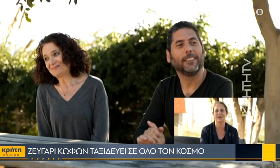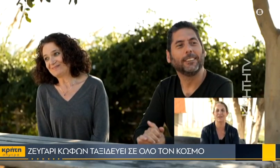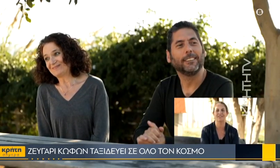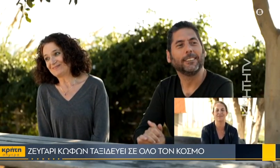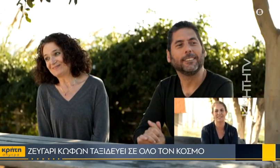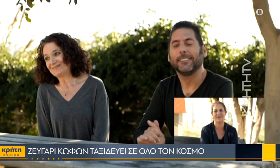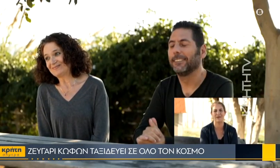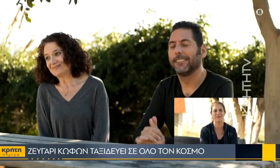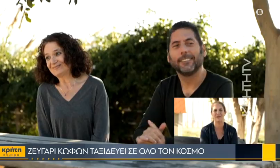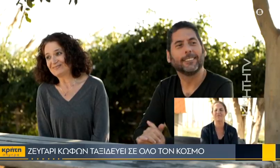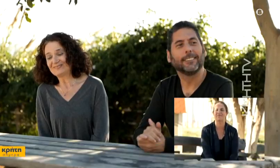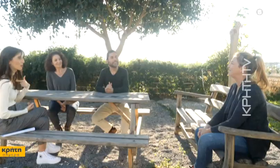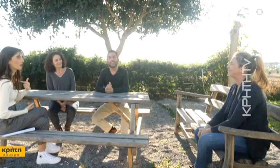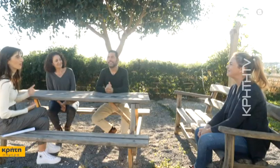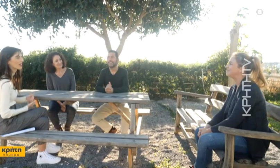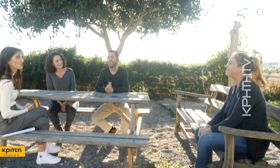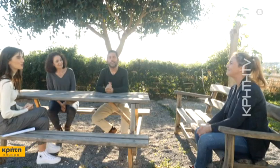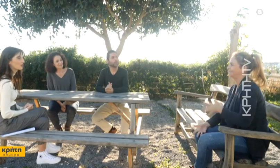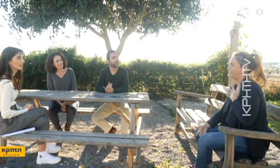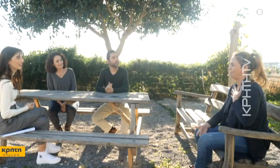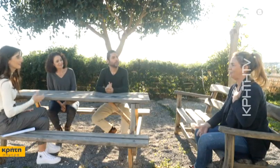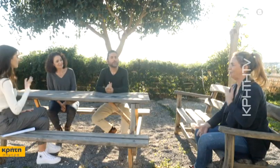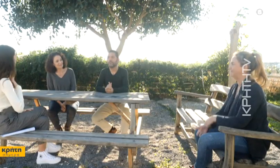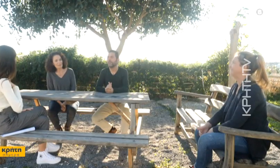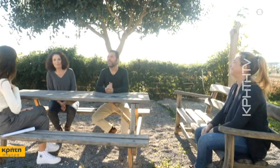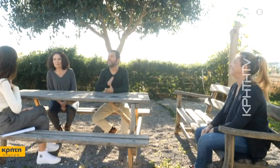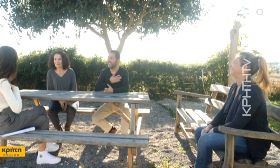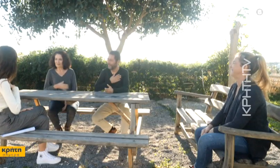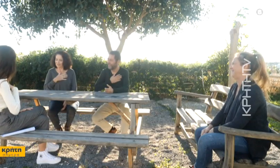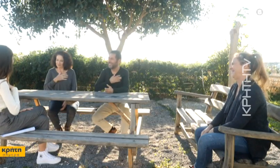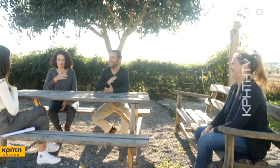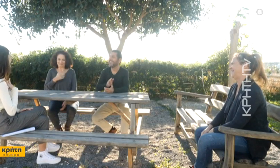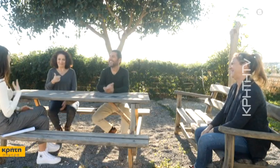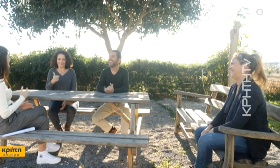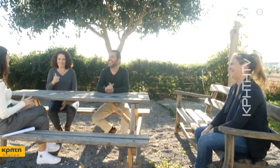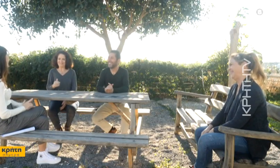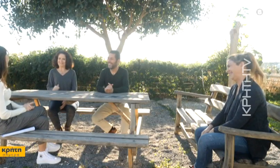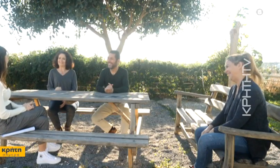να υποθούν έτσι κάποια σημαντικά πράγματα. Πώς μπορώ να πω και εγώ ευχαριστώ στην Νοηματική? Ευχαριστώ.